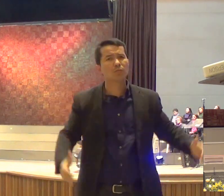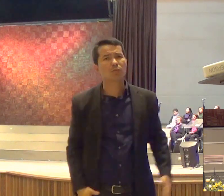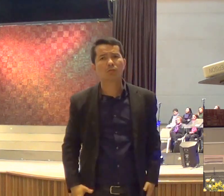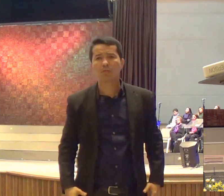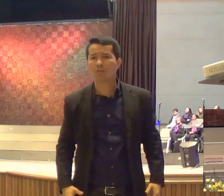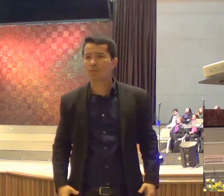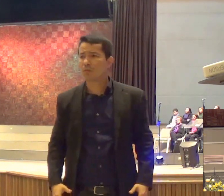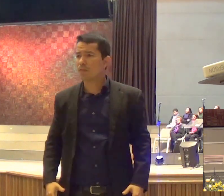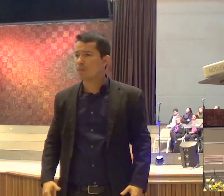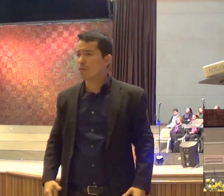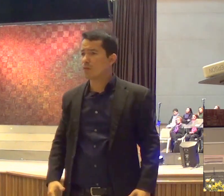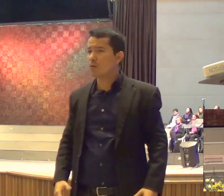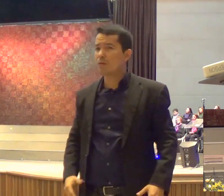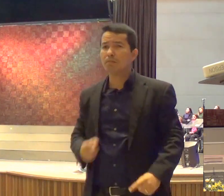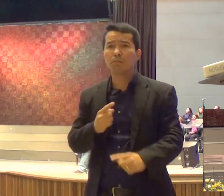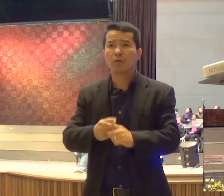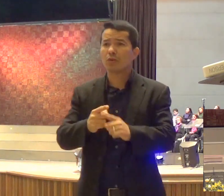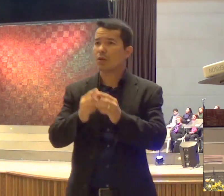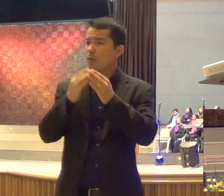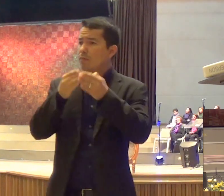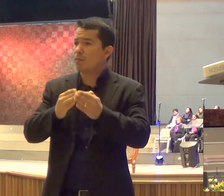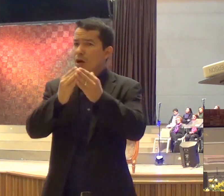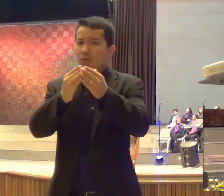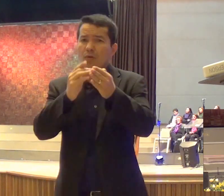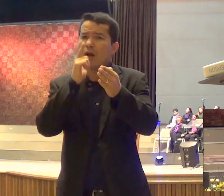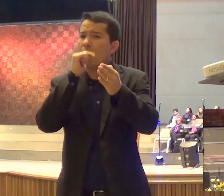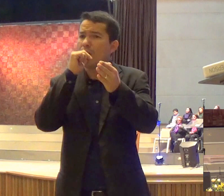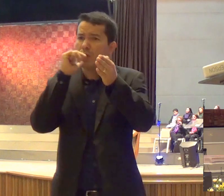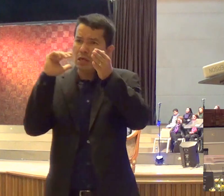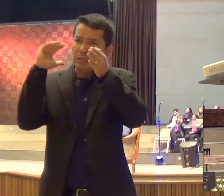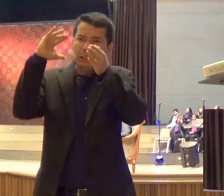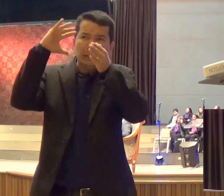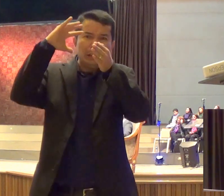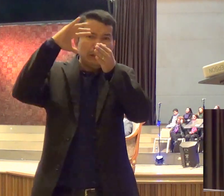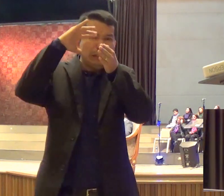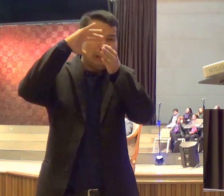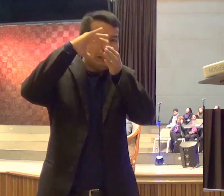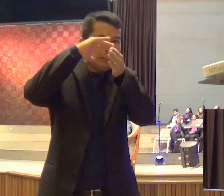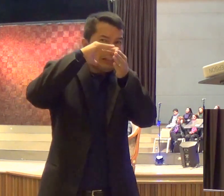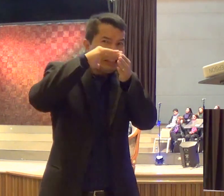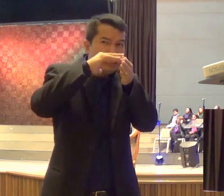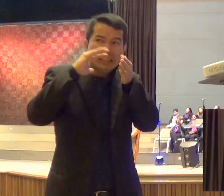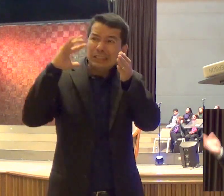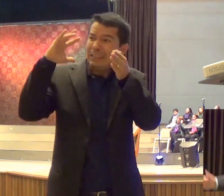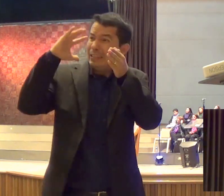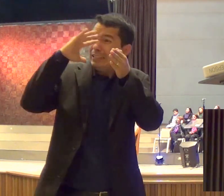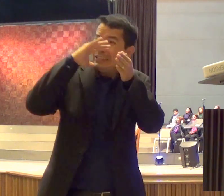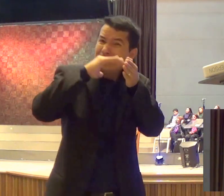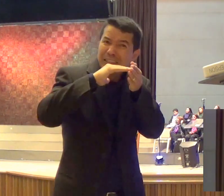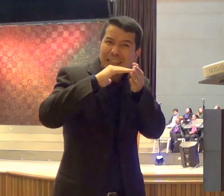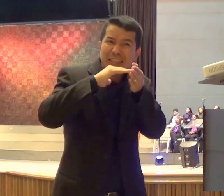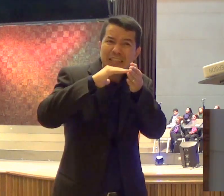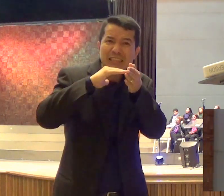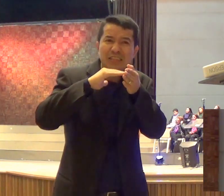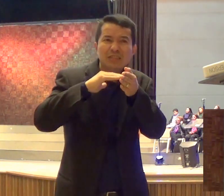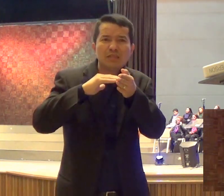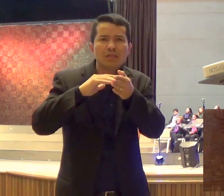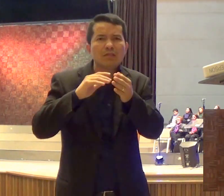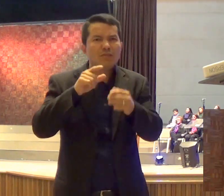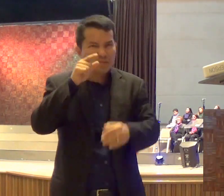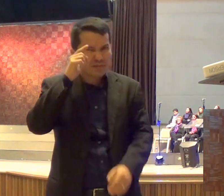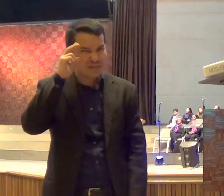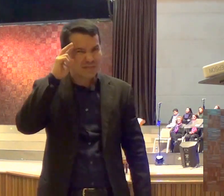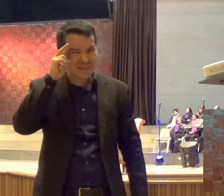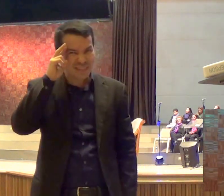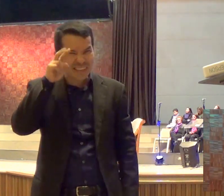esforçassem o barco continuava a enxergar Você já percebeu que em não poucos momentos Eu e você somos assim